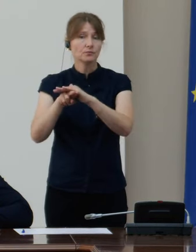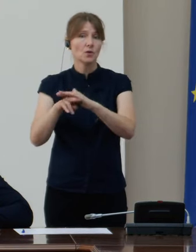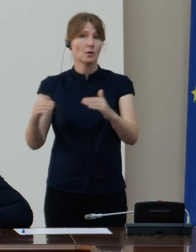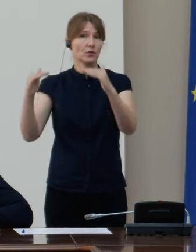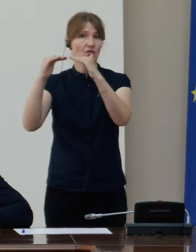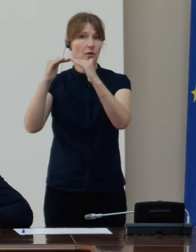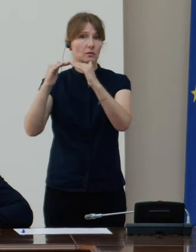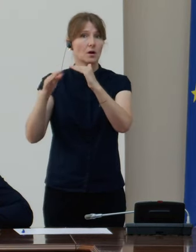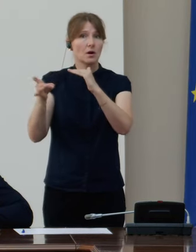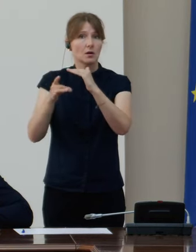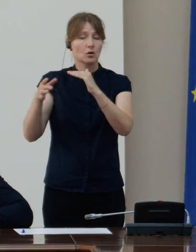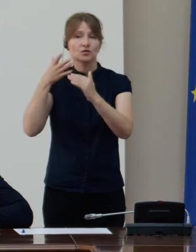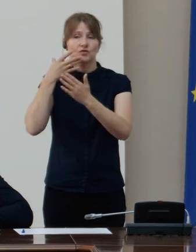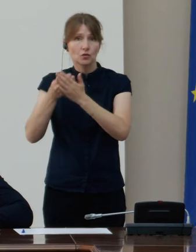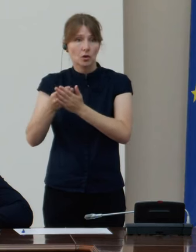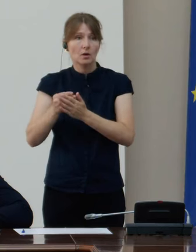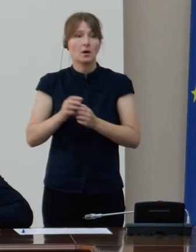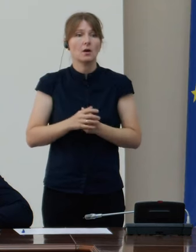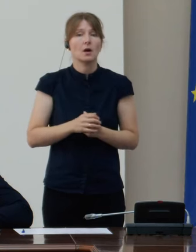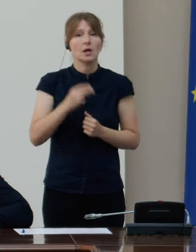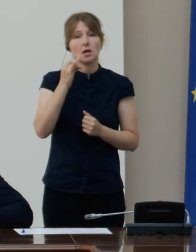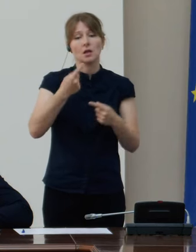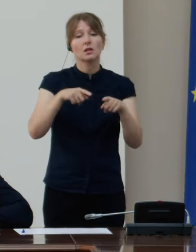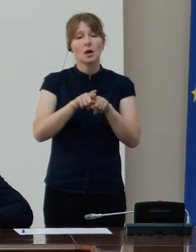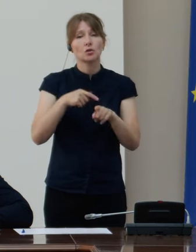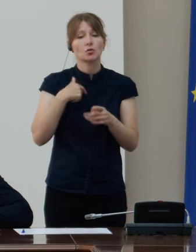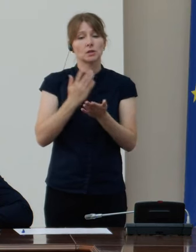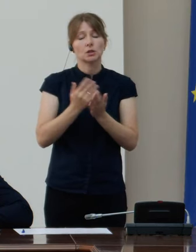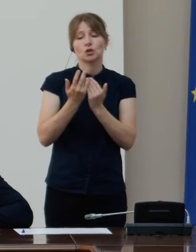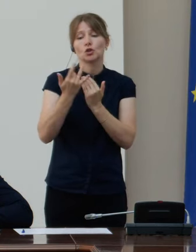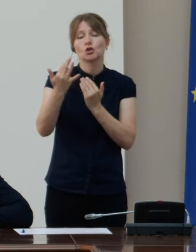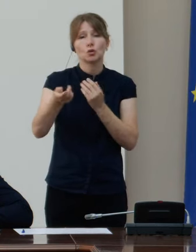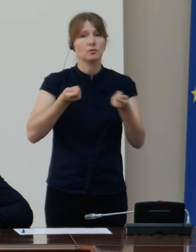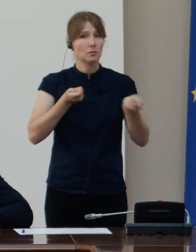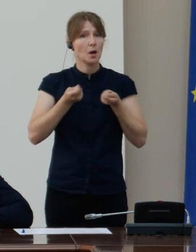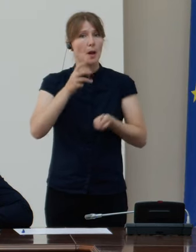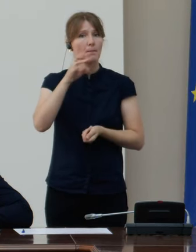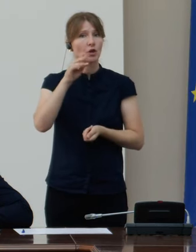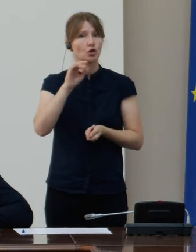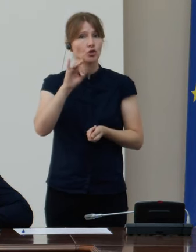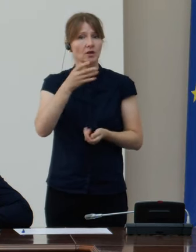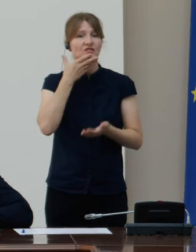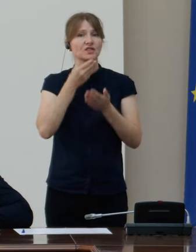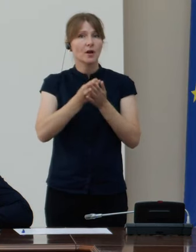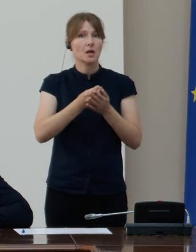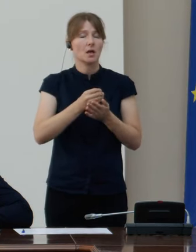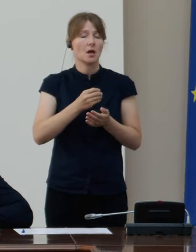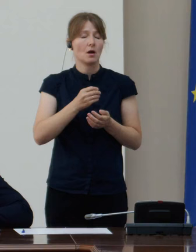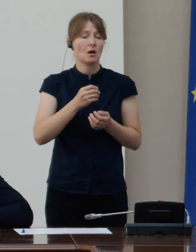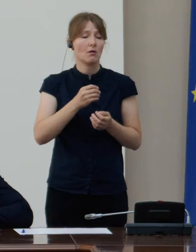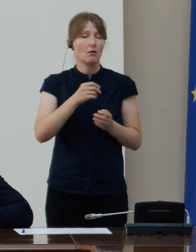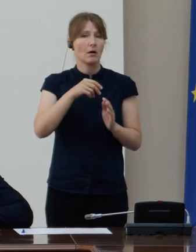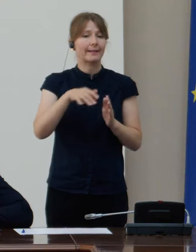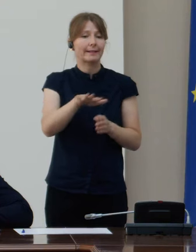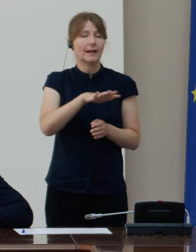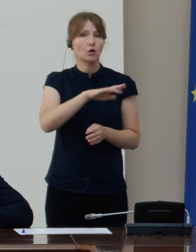nivel local și nu în ultimul rând mai avem o serie de manageri în agențiile teritoriale de asistență